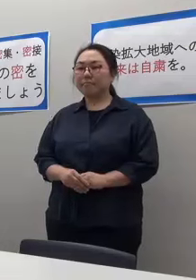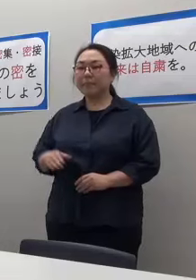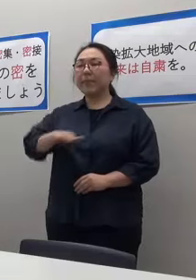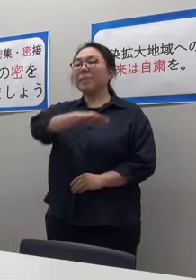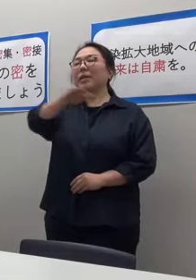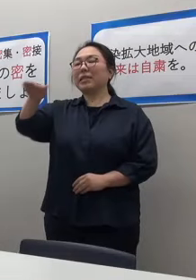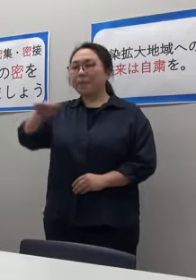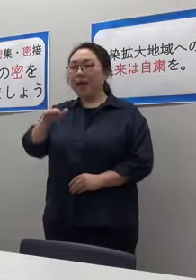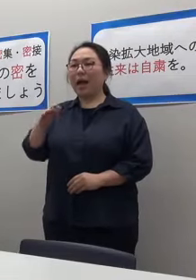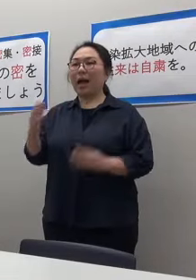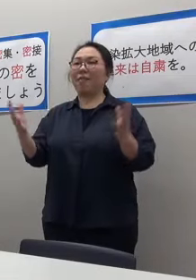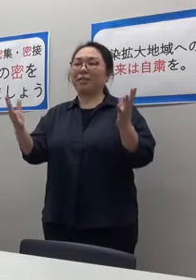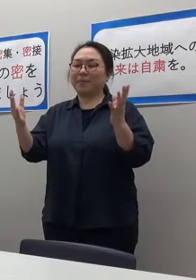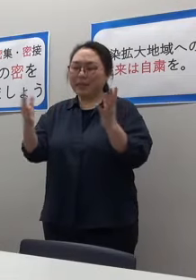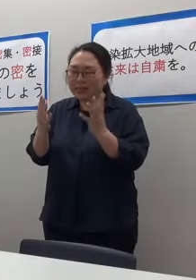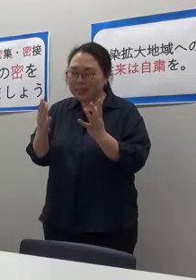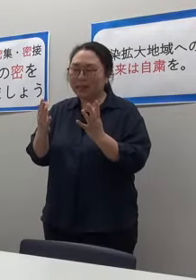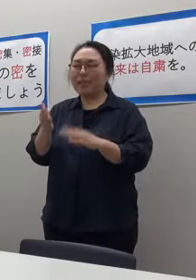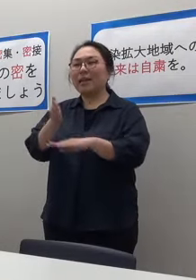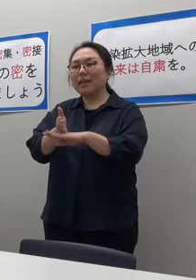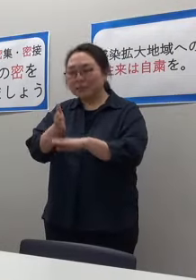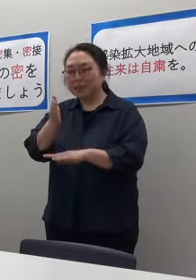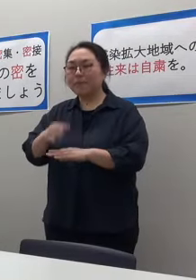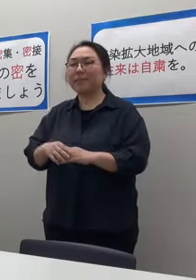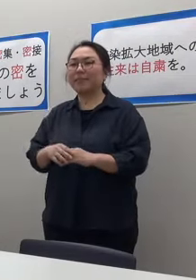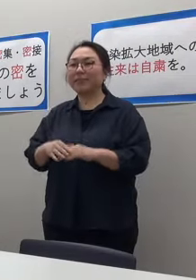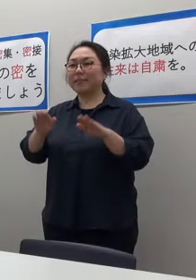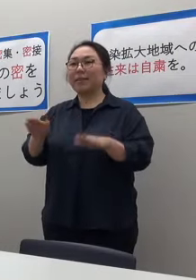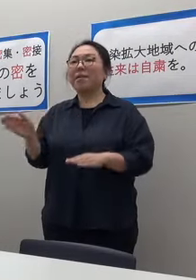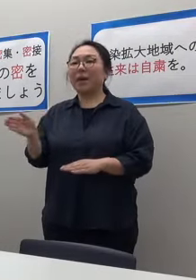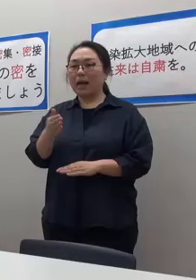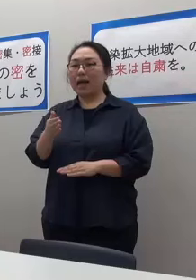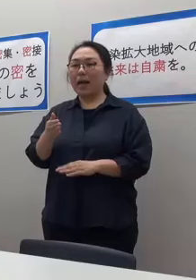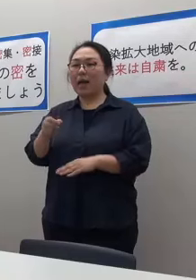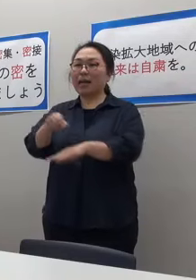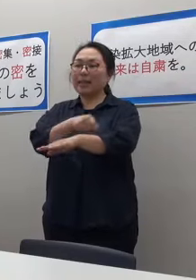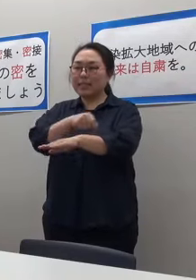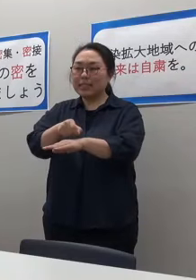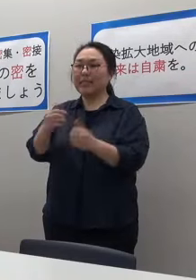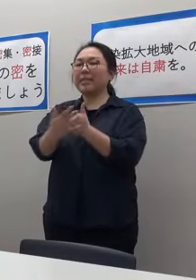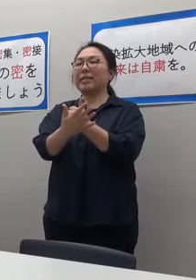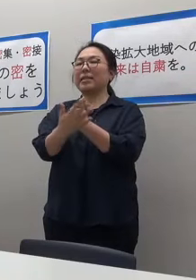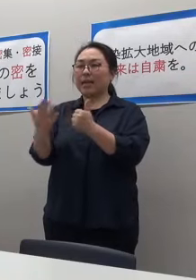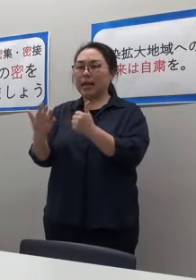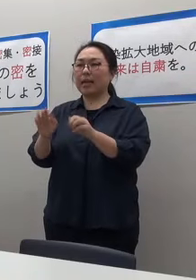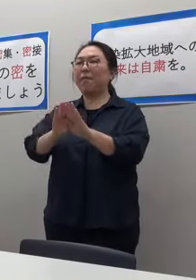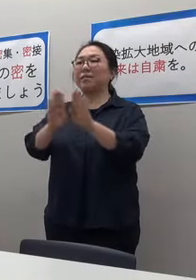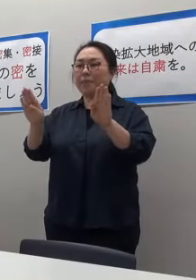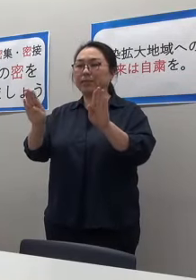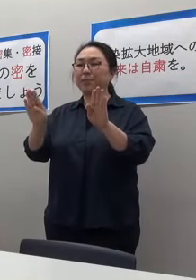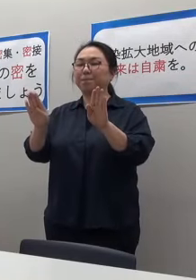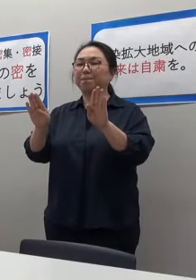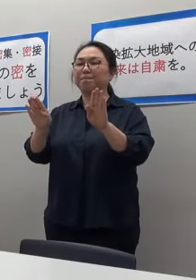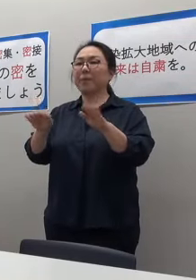皆様お集まりをいただきましてありがとうございます。ただいまから臨時市長記者会見を開催いたします。本